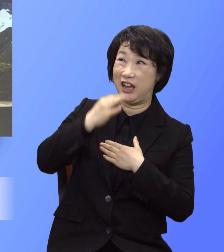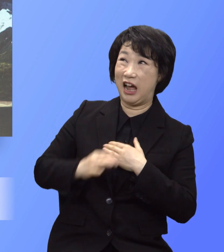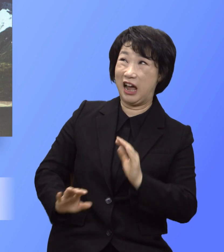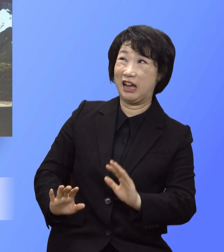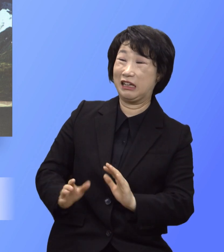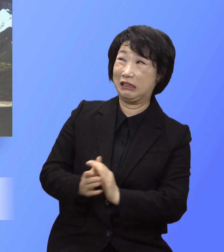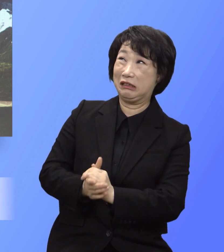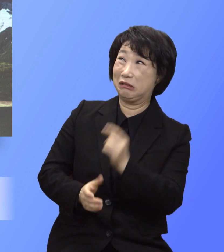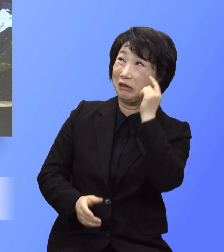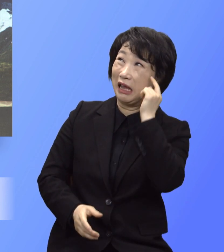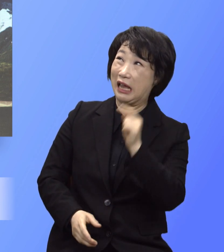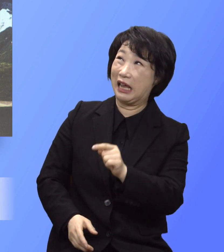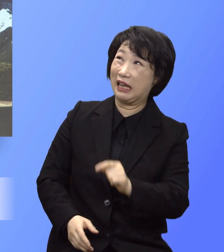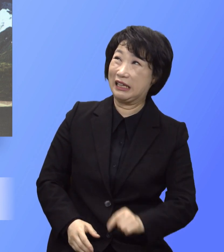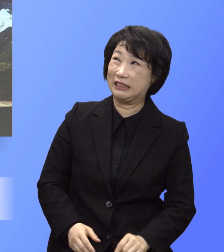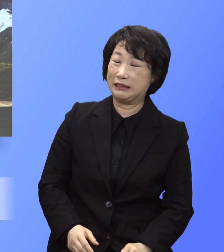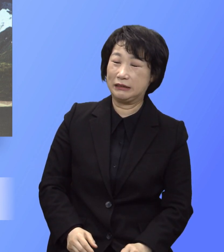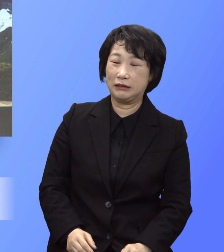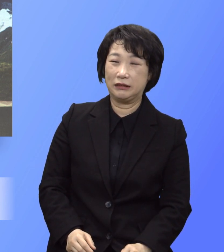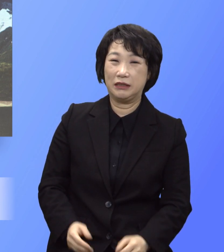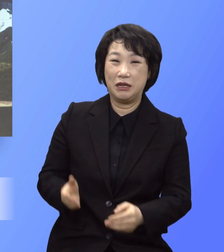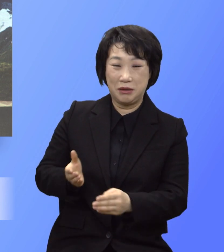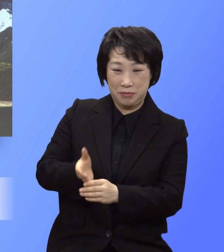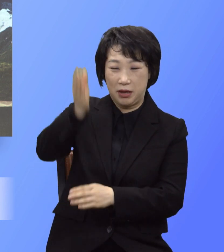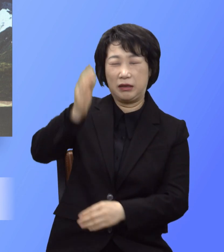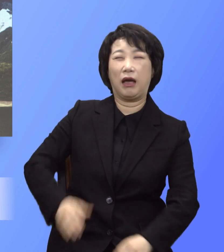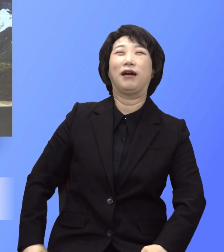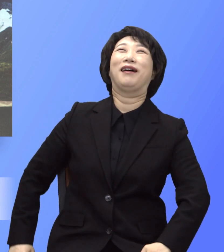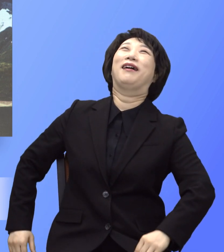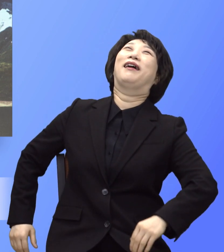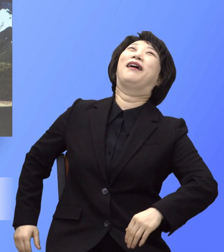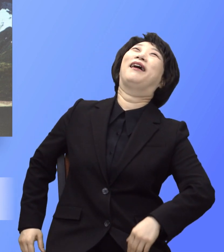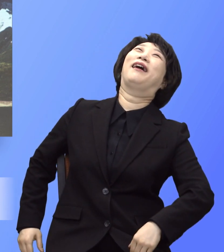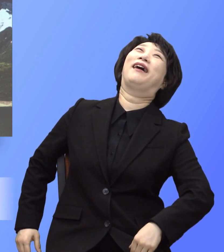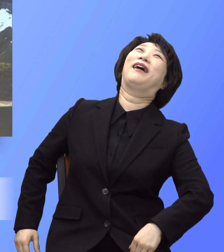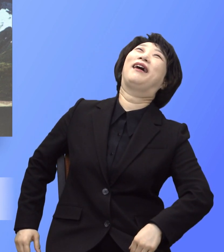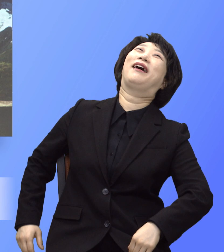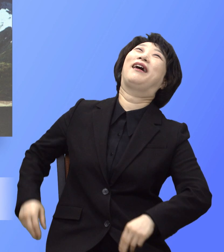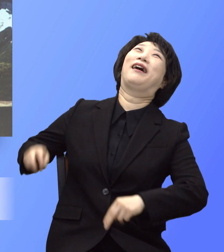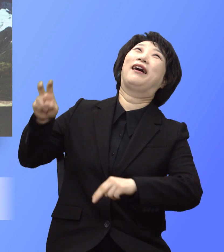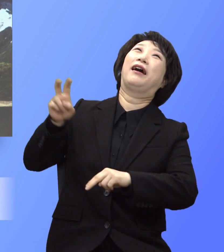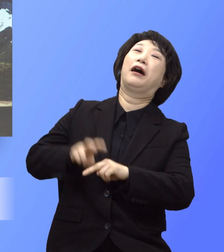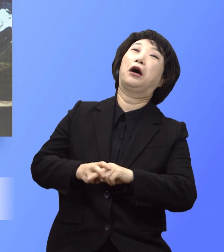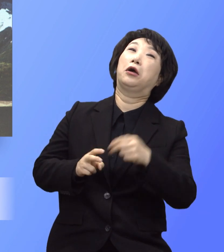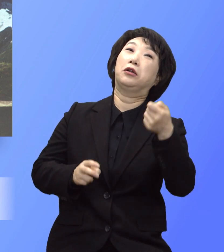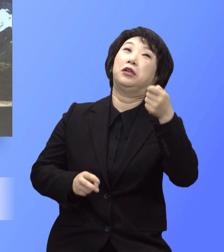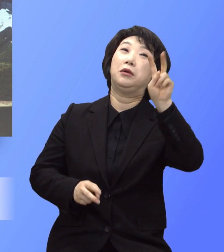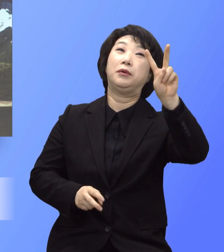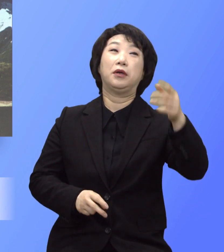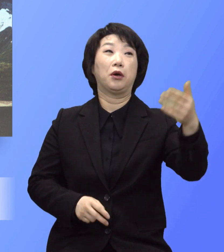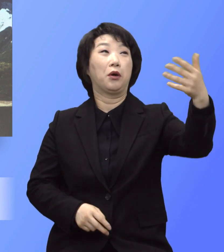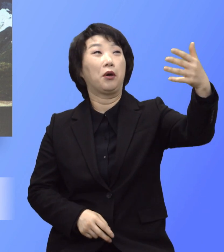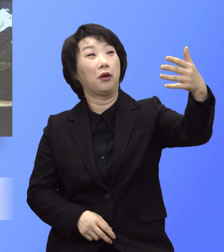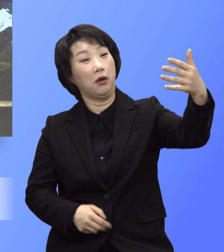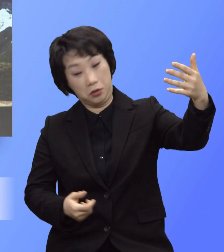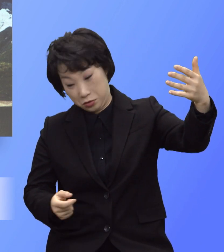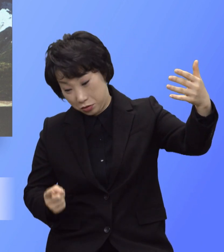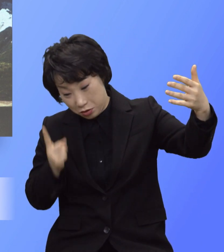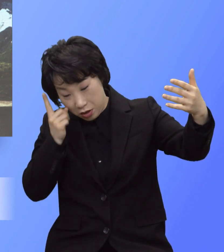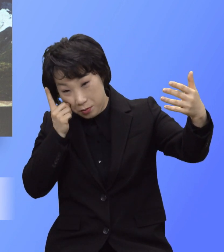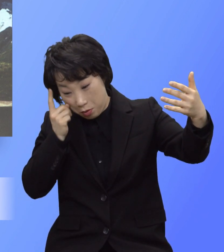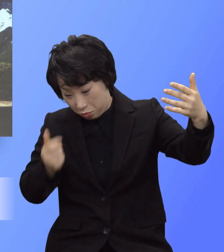기도야. 벽에 떡 기대고 앉아서 텔레비 틀어놓고 한